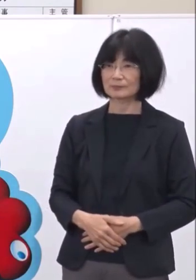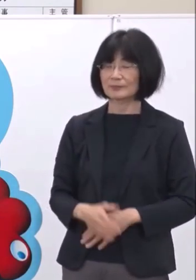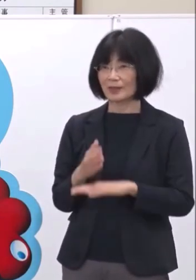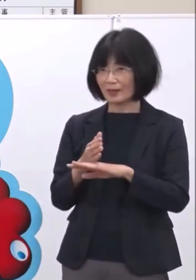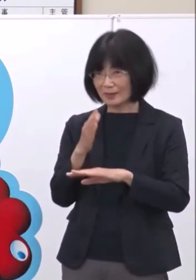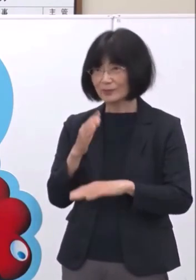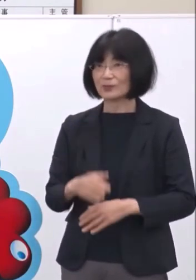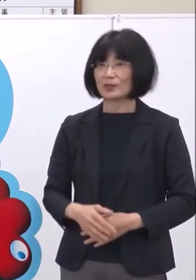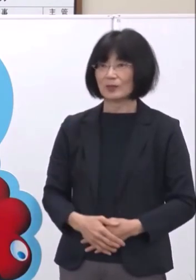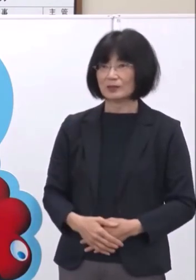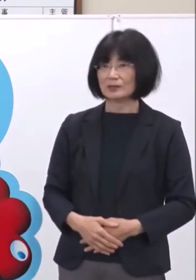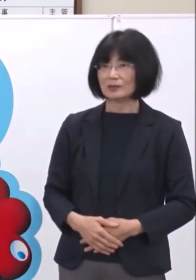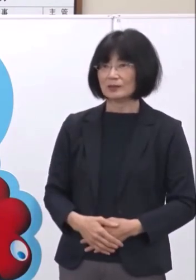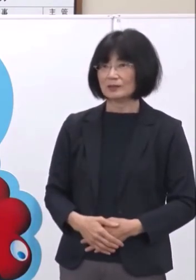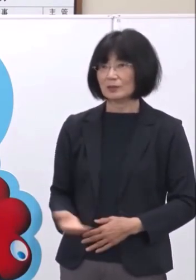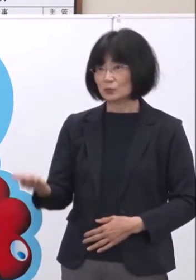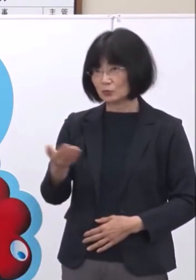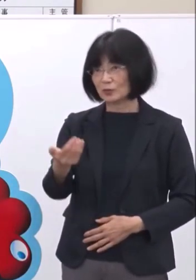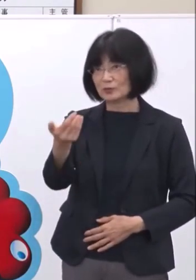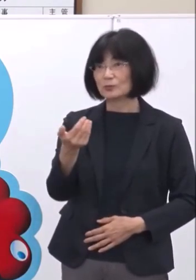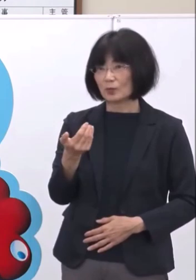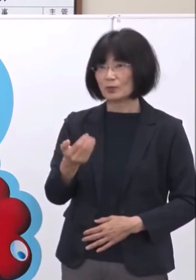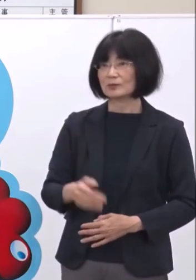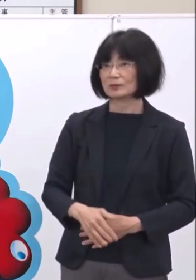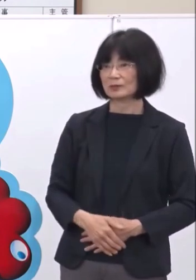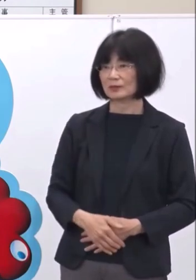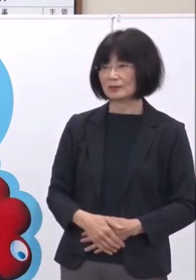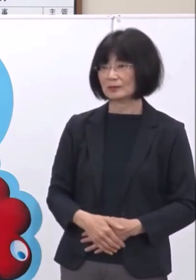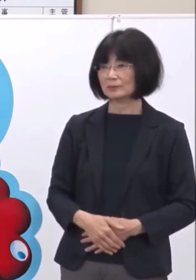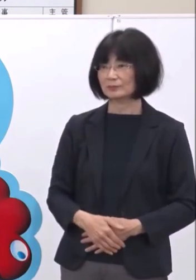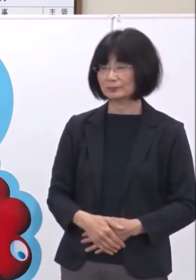ありがとうございます。 はい、 次の質問をお受けします。